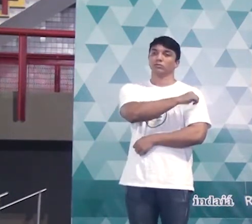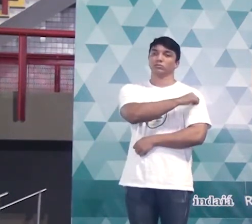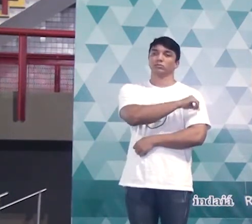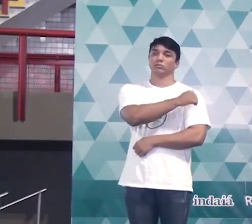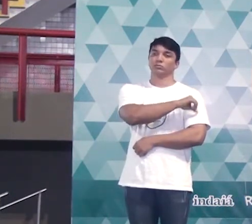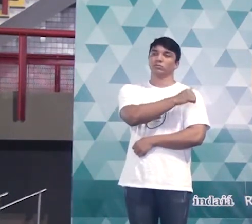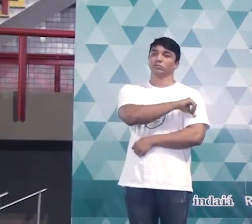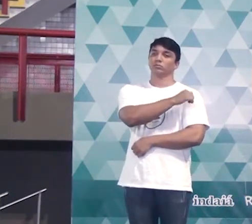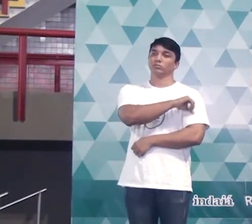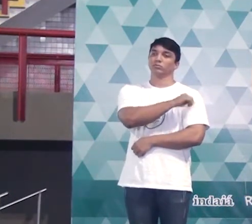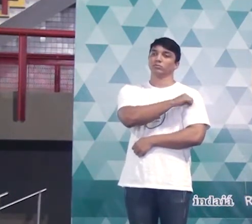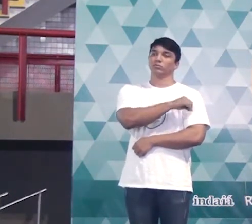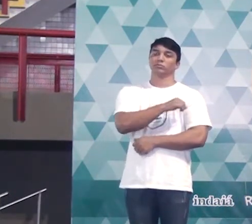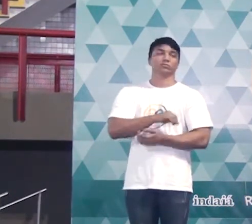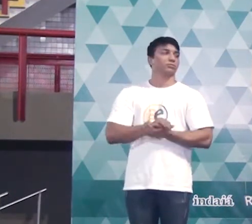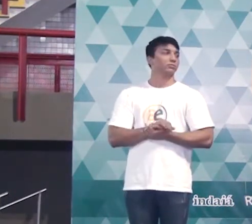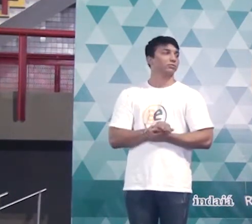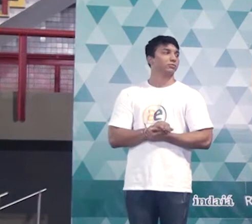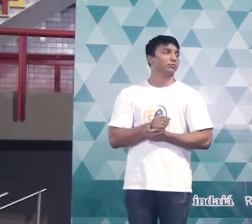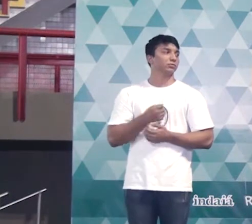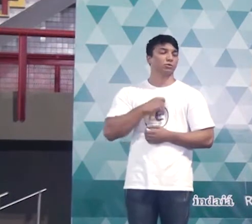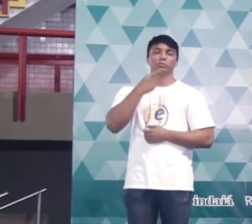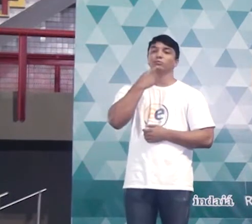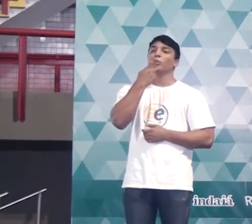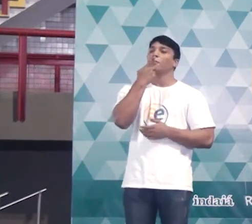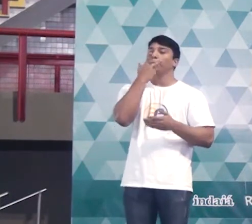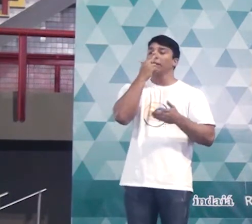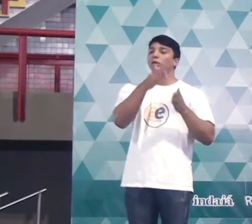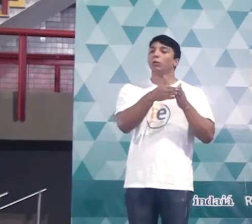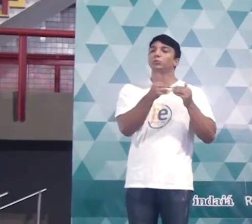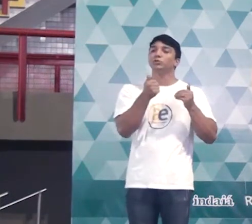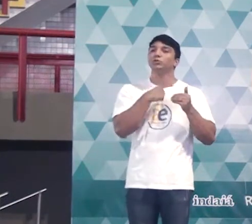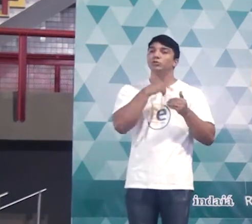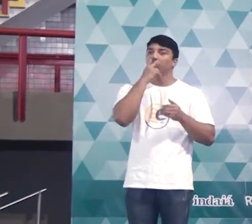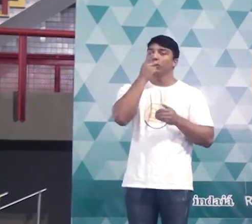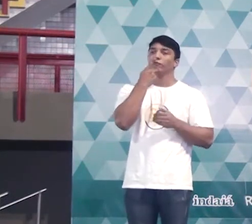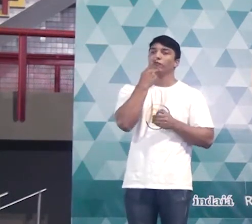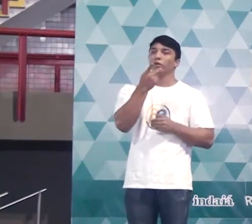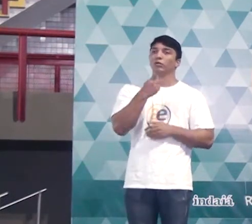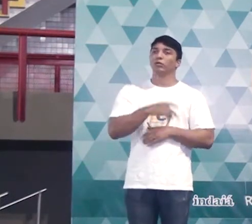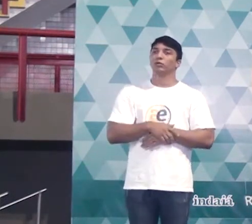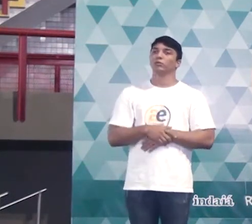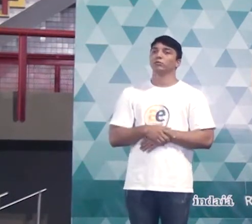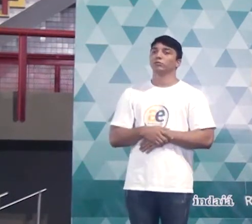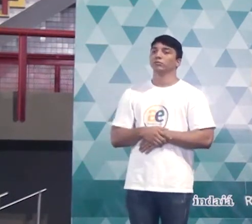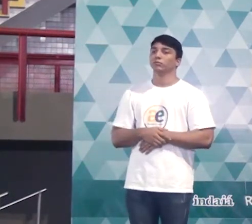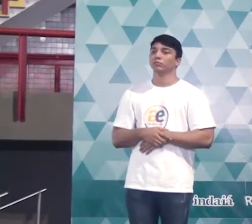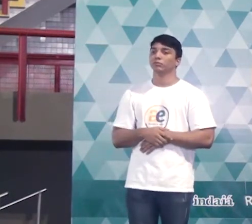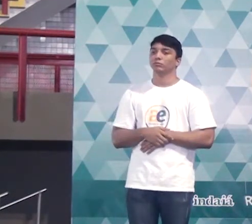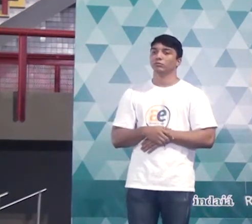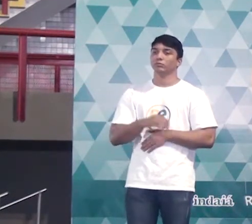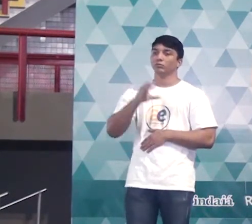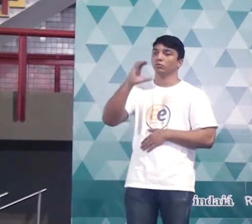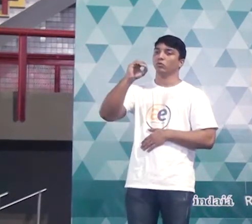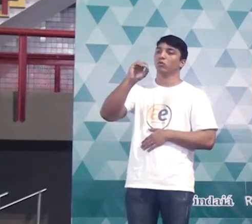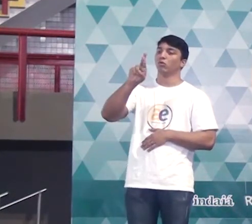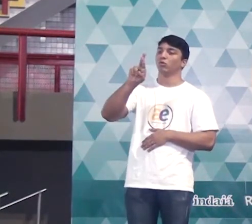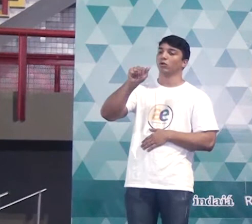lá. Se eu pedisse para ela pronunciar a palavra